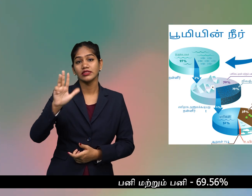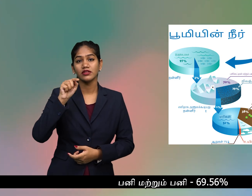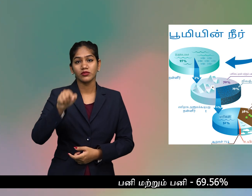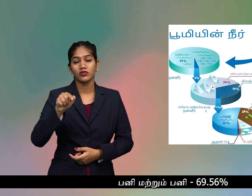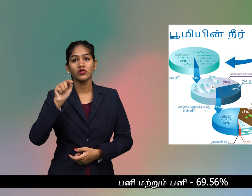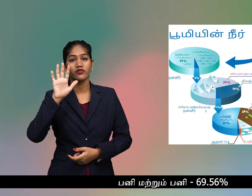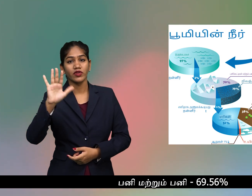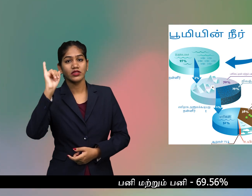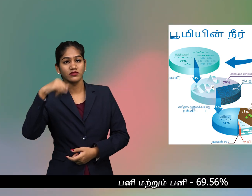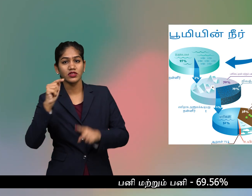69.56 விழுக்காடு,